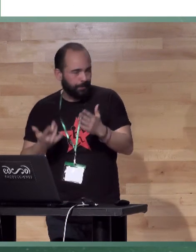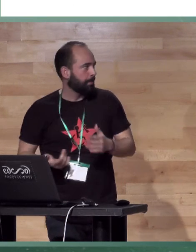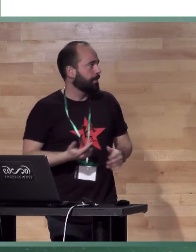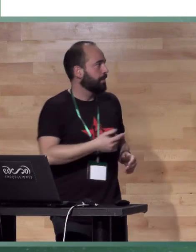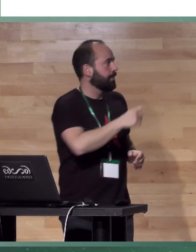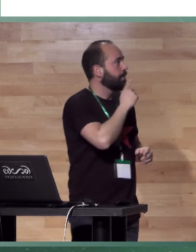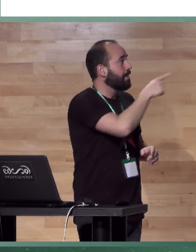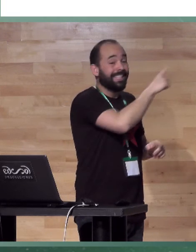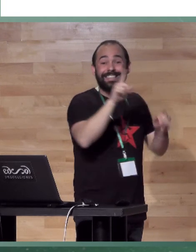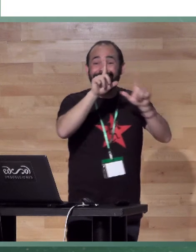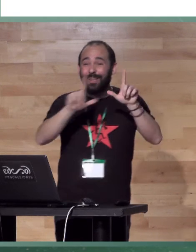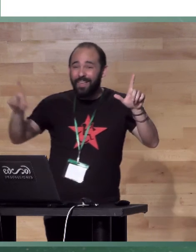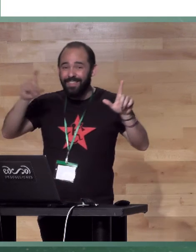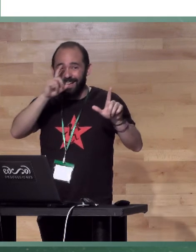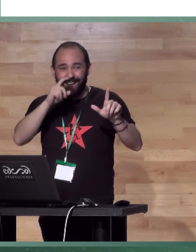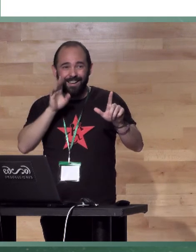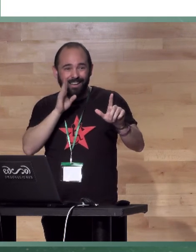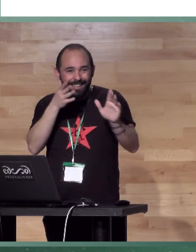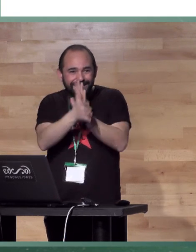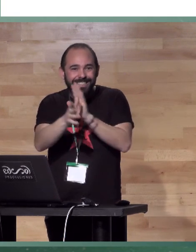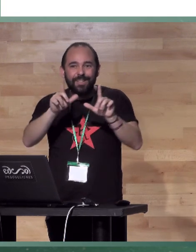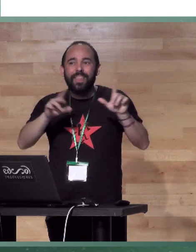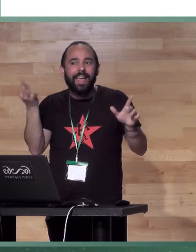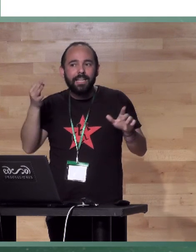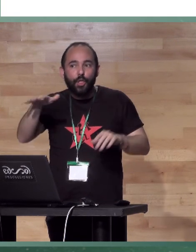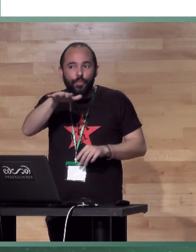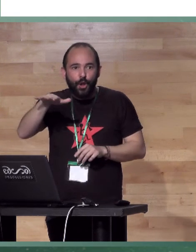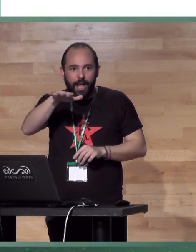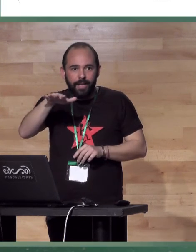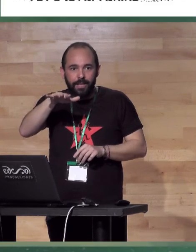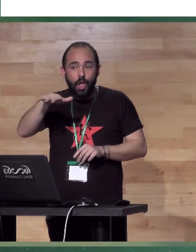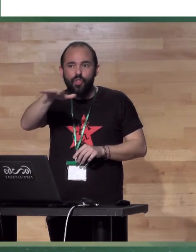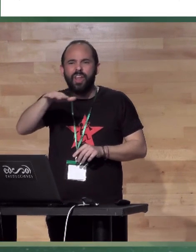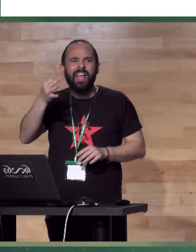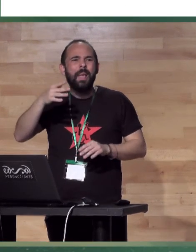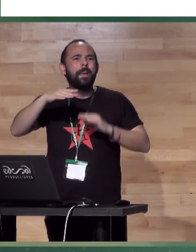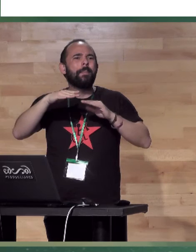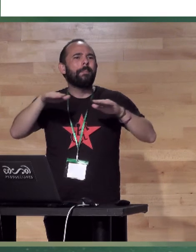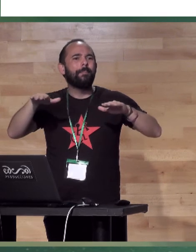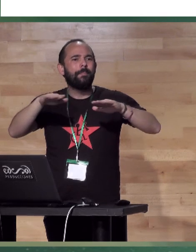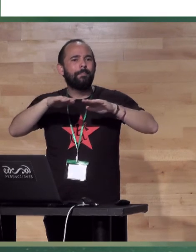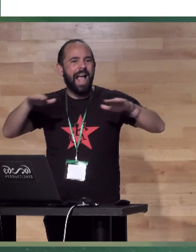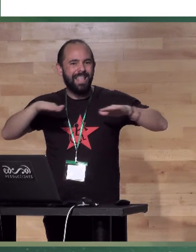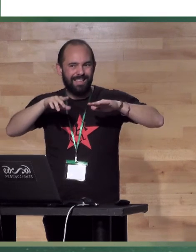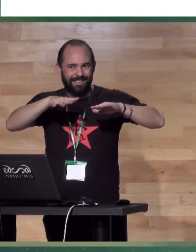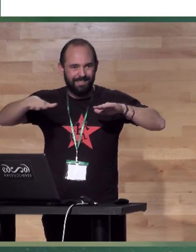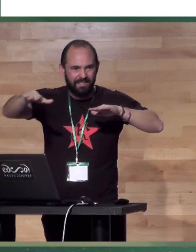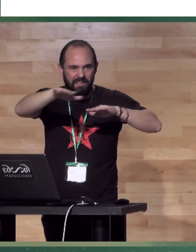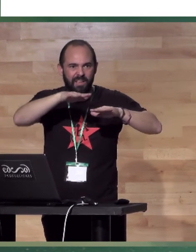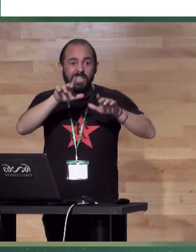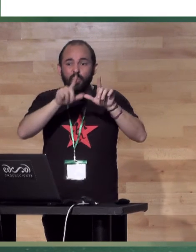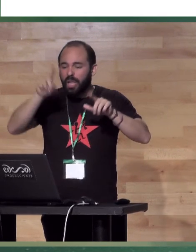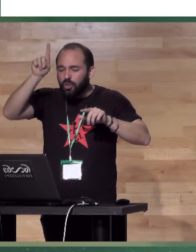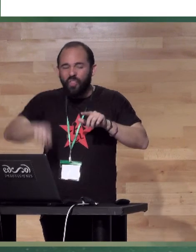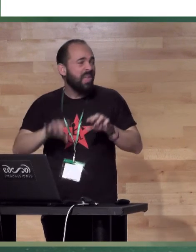guión al guión técnico. ¿Y cómo se hace? Las secuencias que yo os había comentado, las zonas, si es